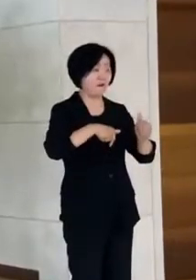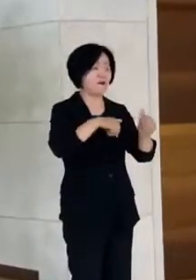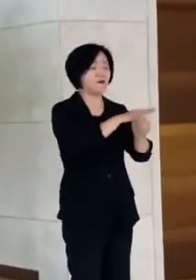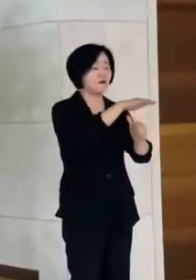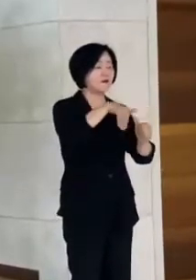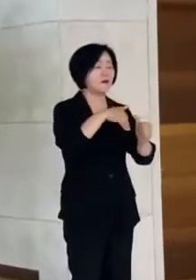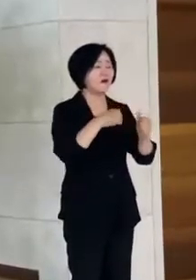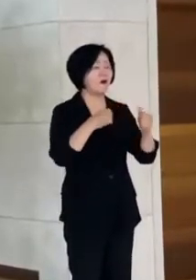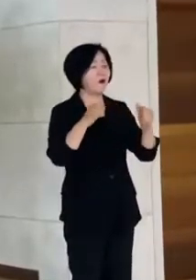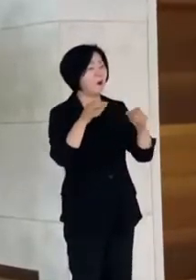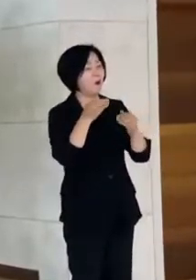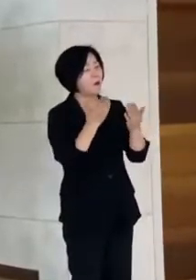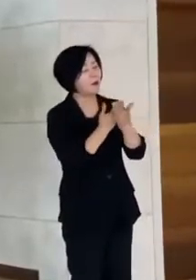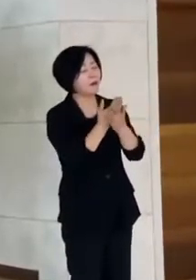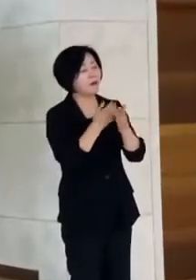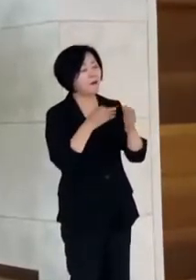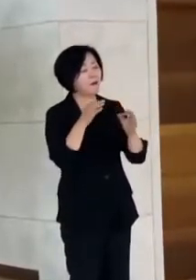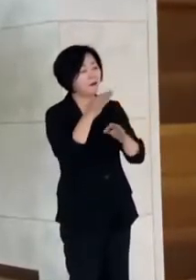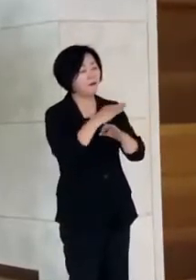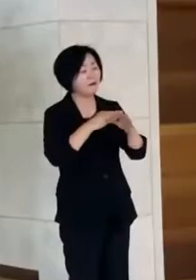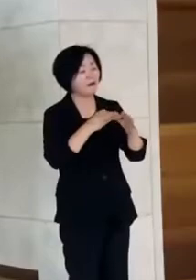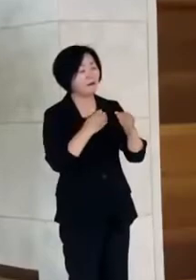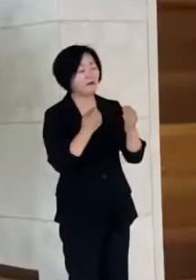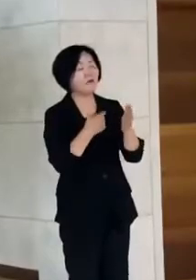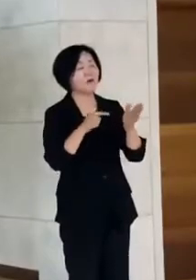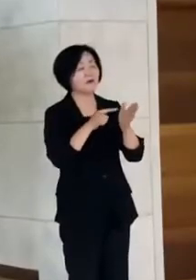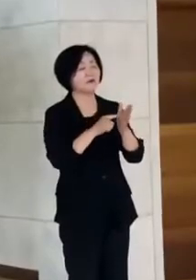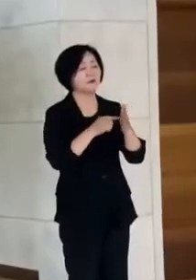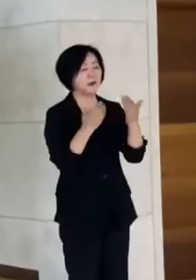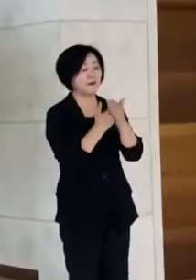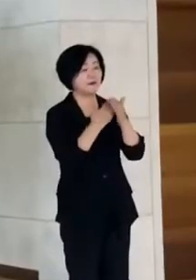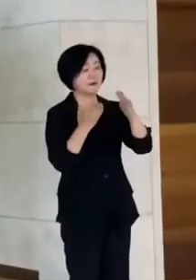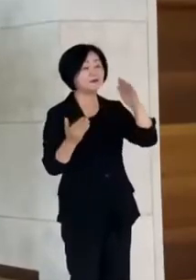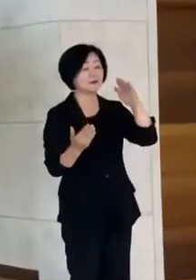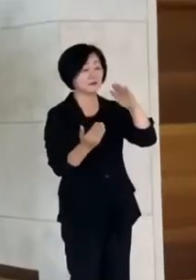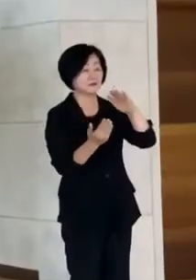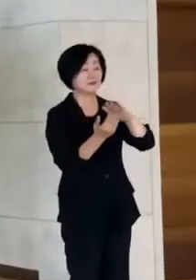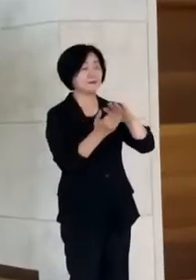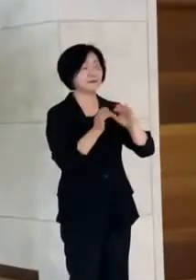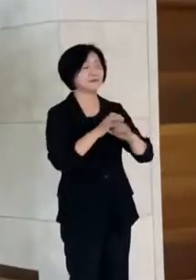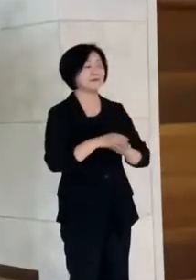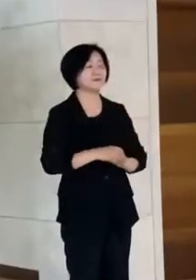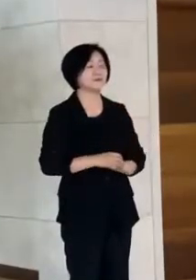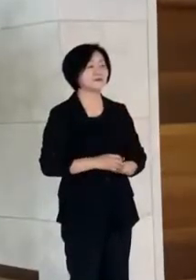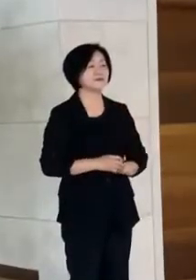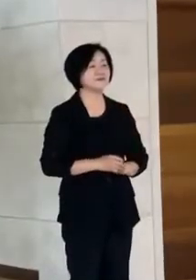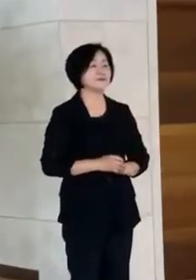역세권 개발 사업을 통해 균형 있는 발전을 이뤄내겠습니다.